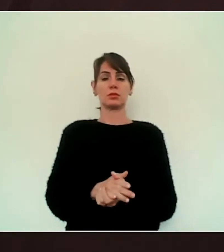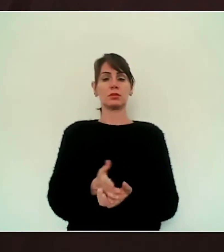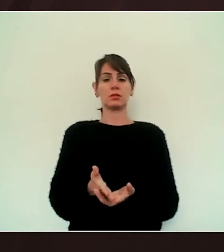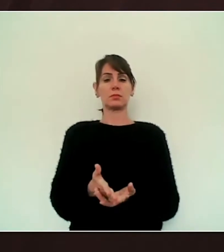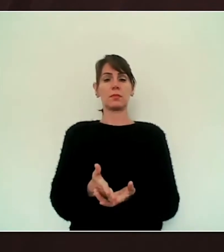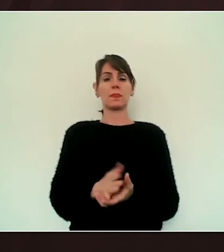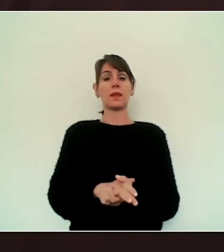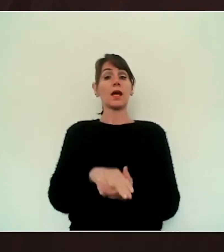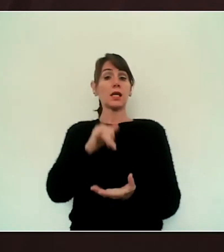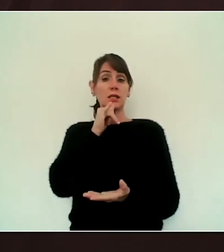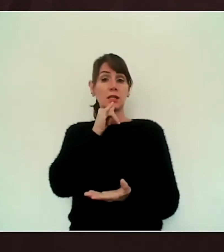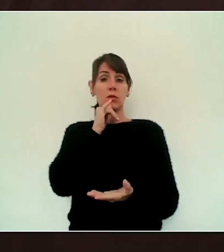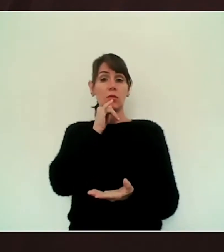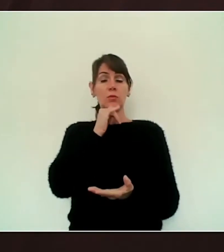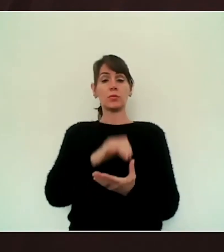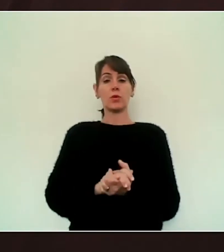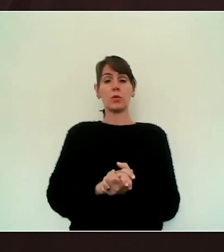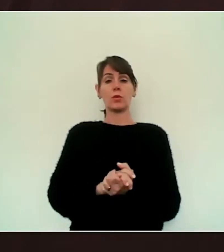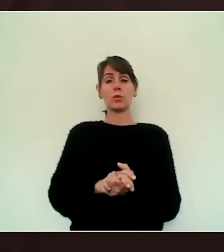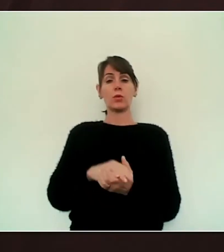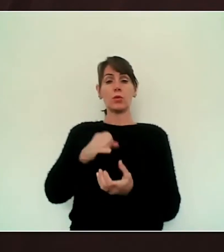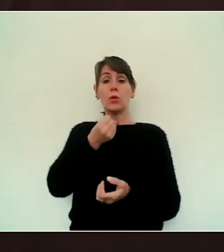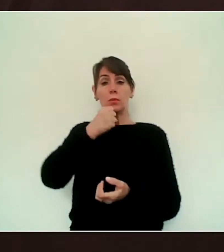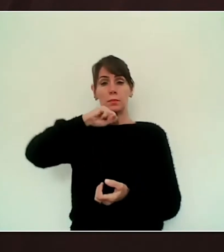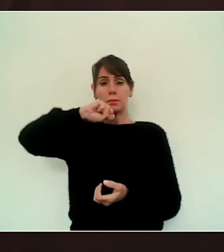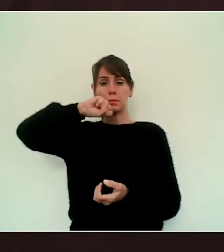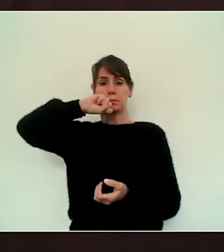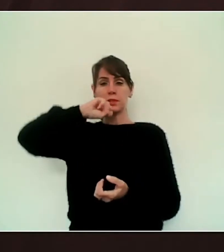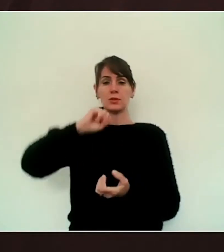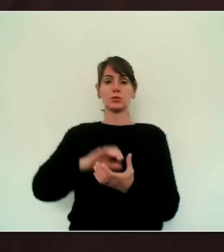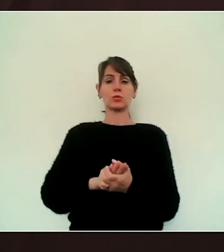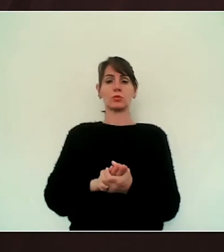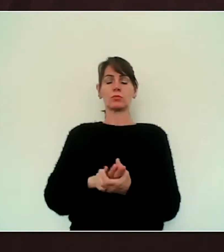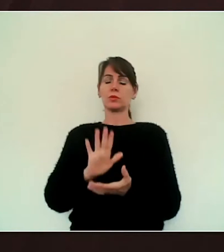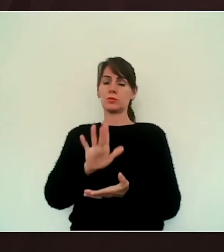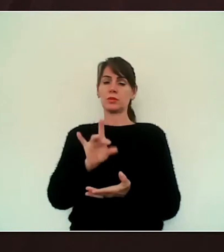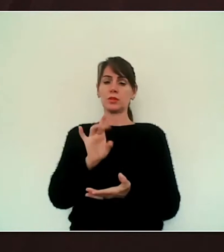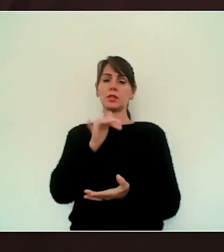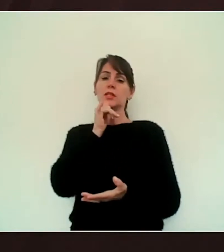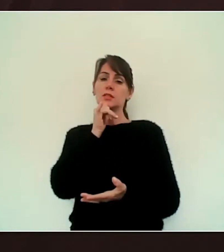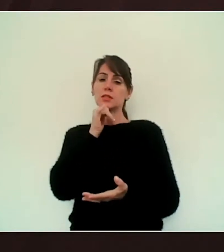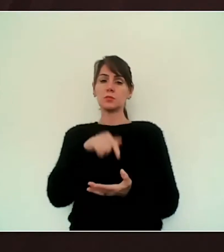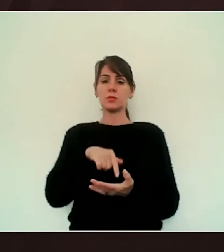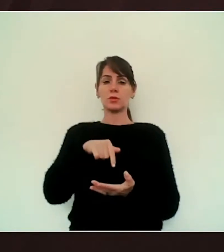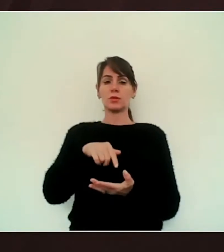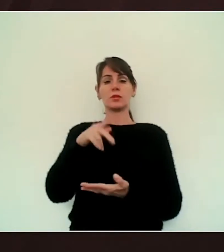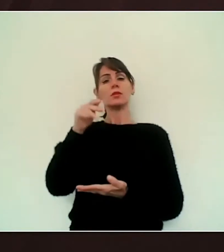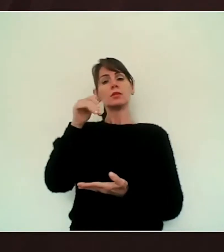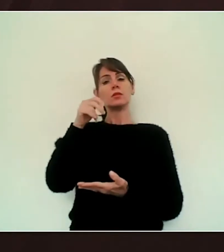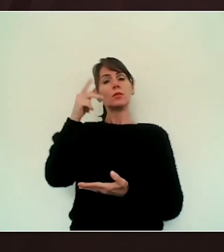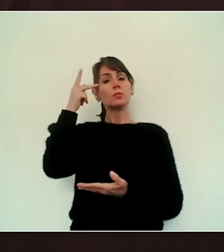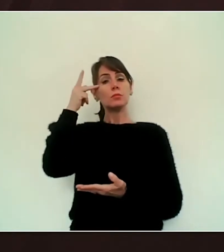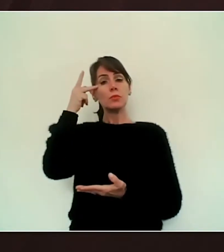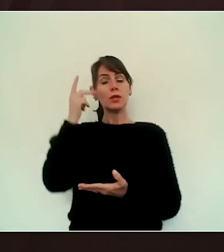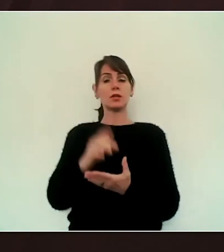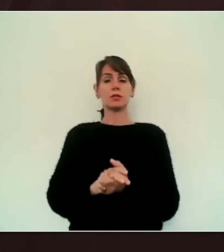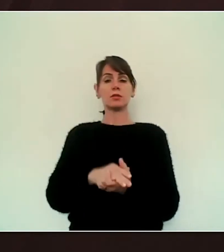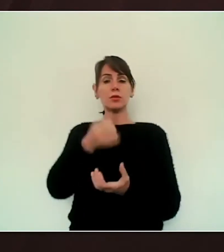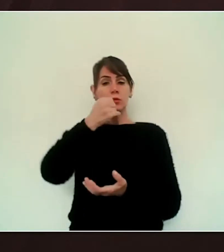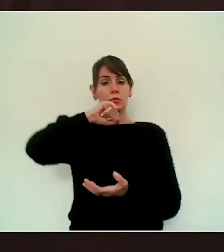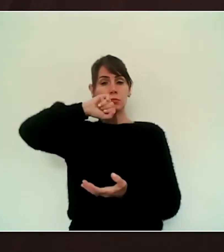romana, tá? Vamos supor que o estado de São Paulo seria uma província romana, a capital, o bispo da